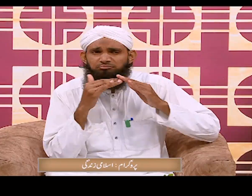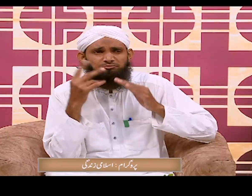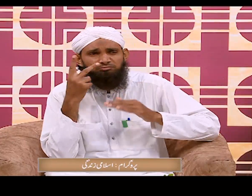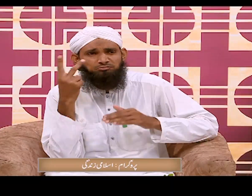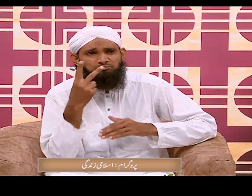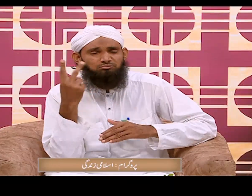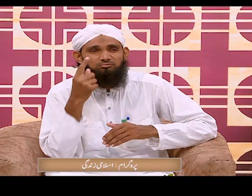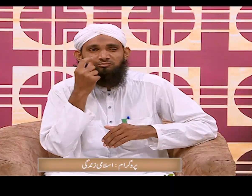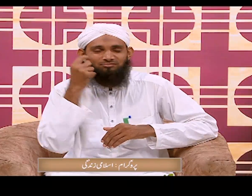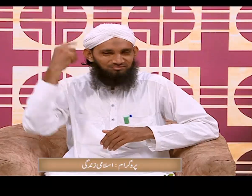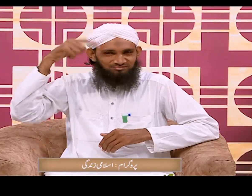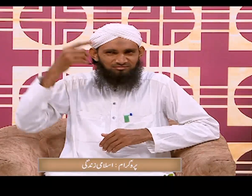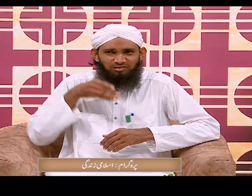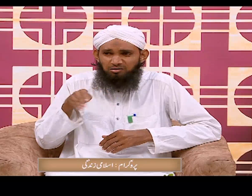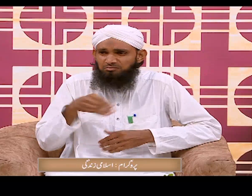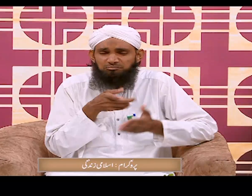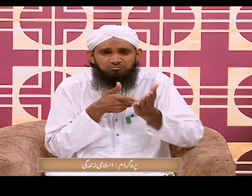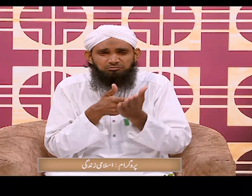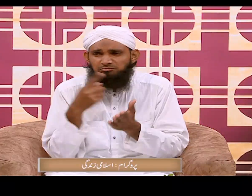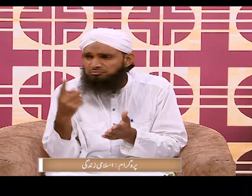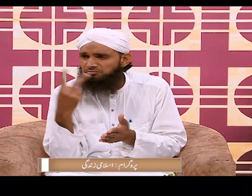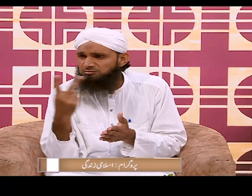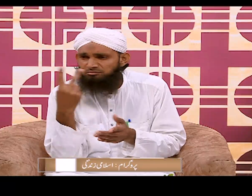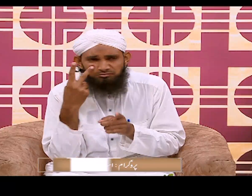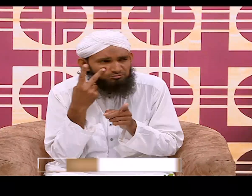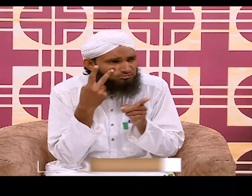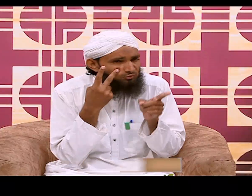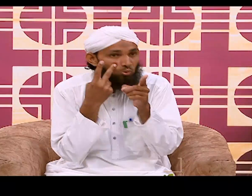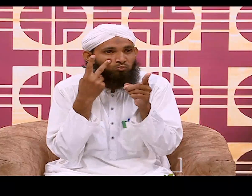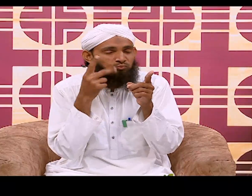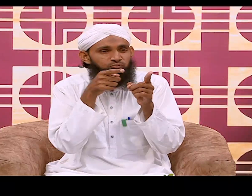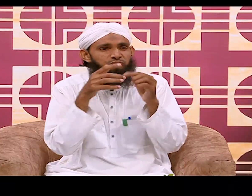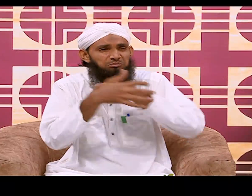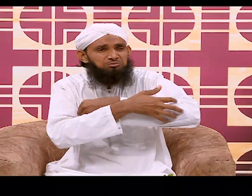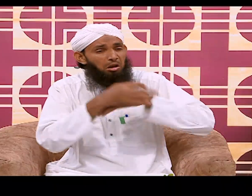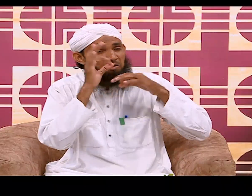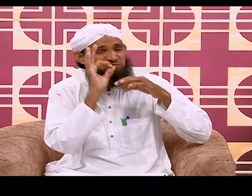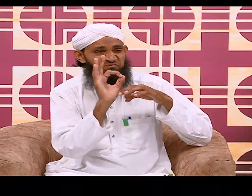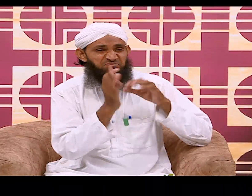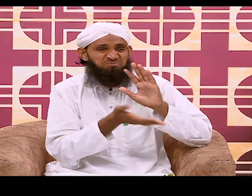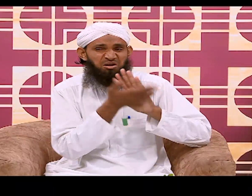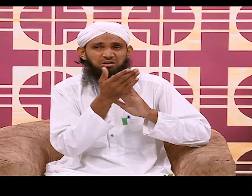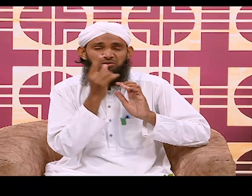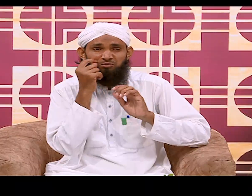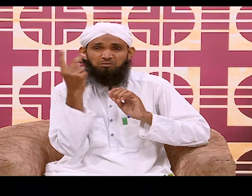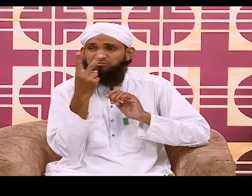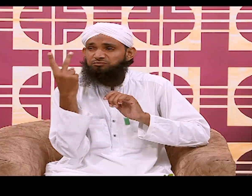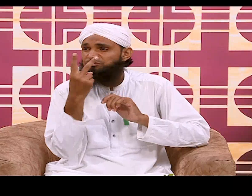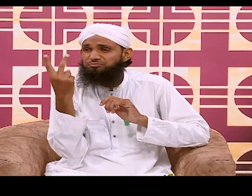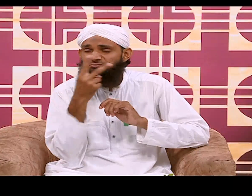خادم گاؤں میں گیا اور سب سے غریب گھر ڈھونڈنے لگا۔ ڈھونڈتے ڈھونڈتے اس کی نظر ایک مکان پر پڑی۔